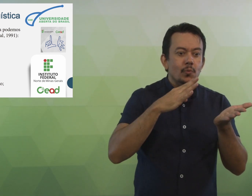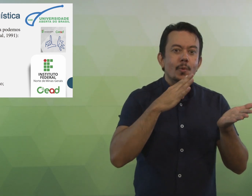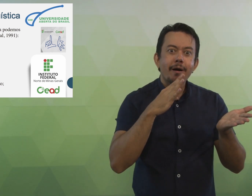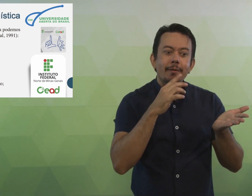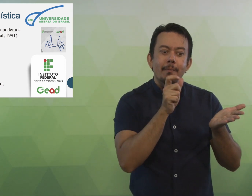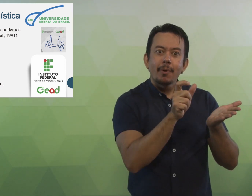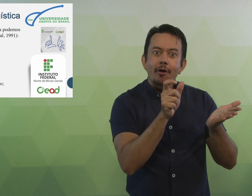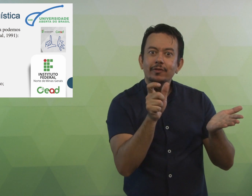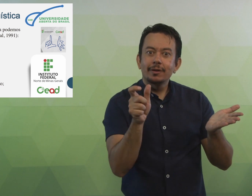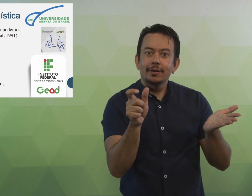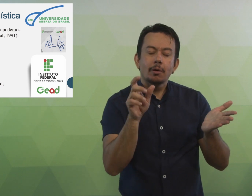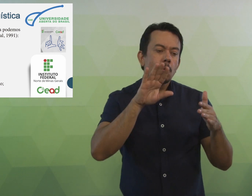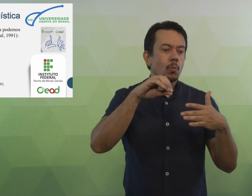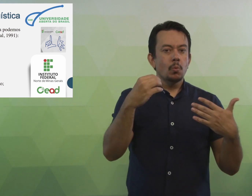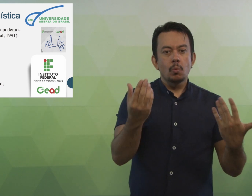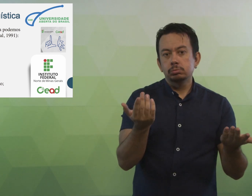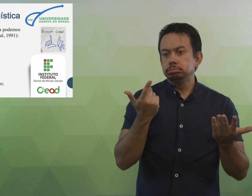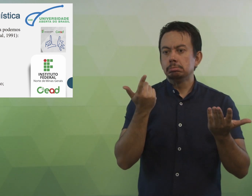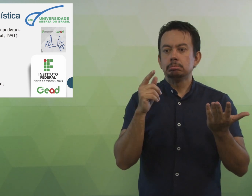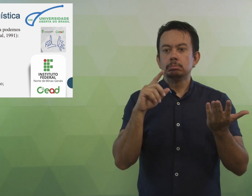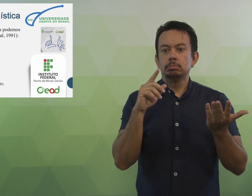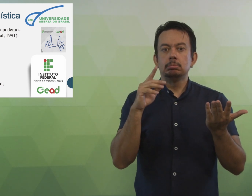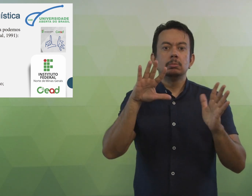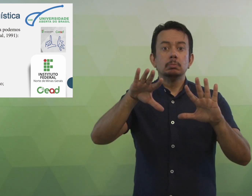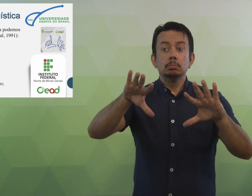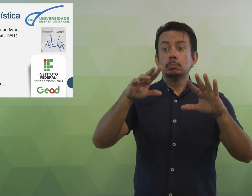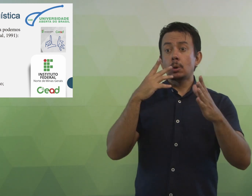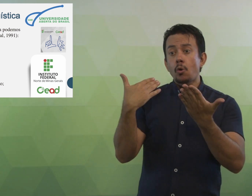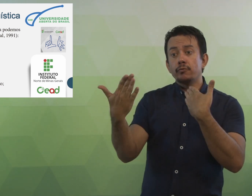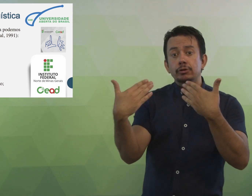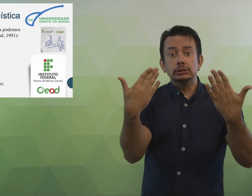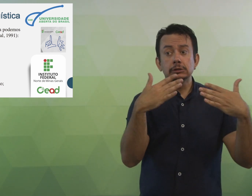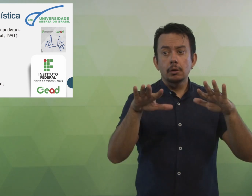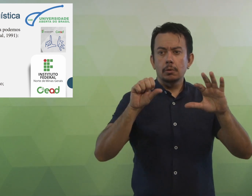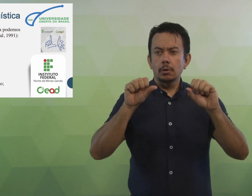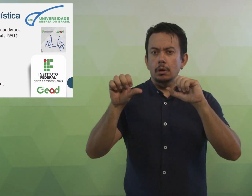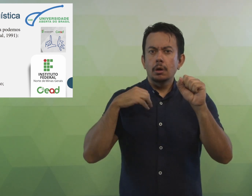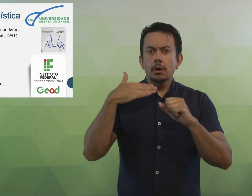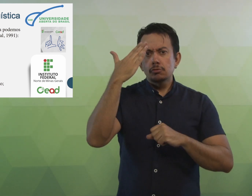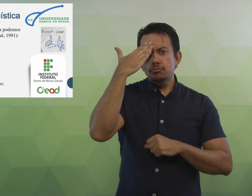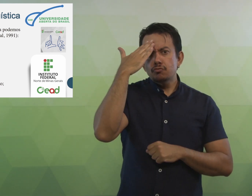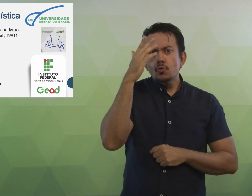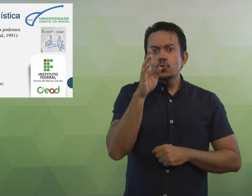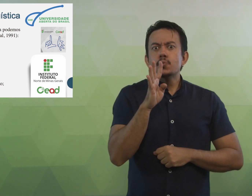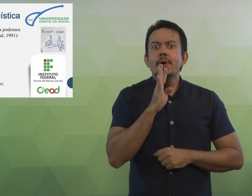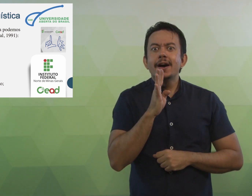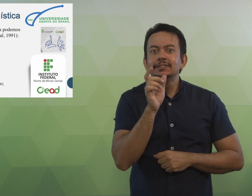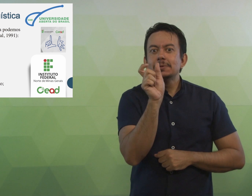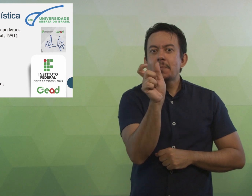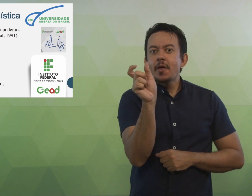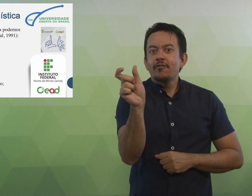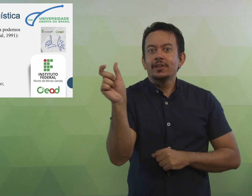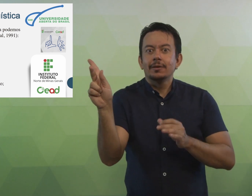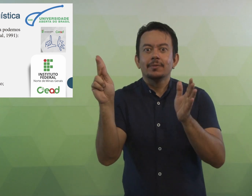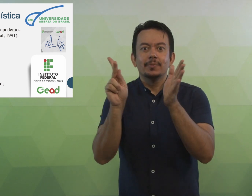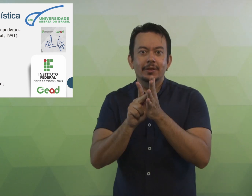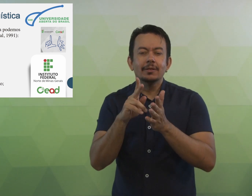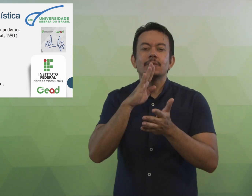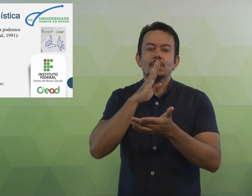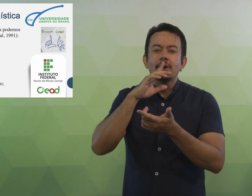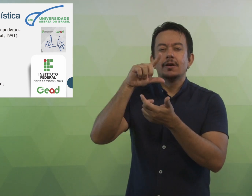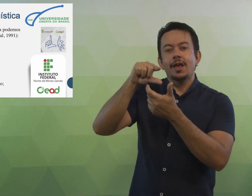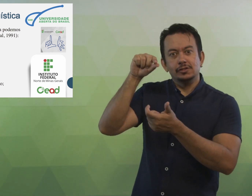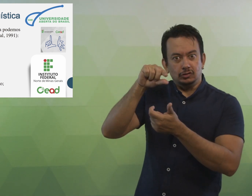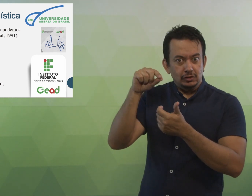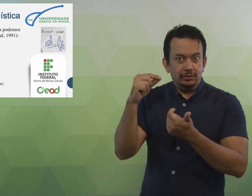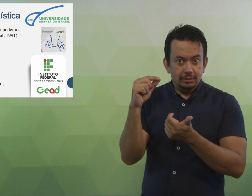palavras. No dicionário, por exemplo, o vocabulário que a pessoa tem, se ela tem um conhecimento de palavras, para que ela consiga escolher